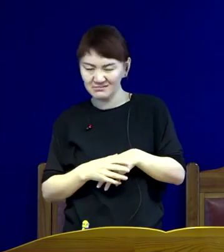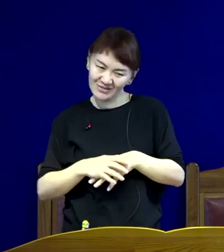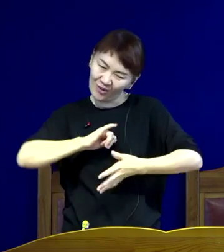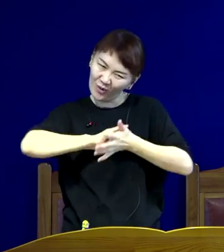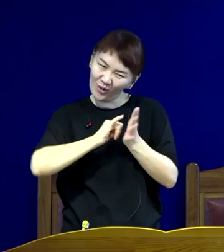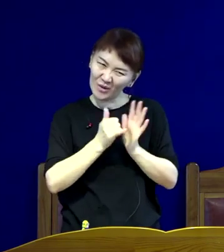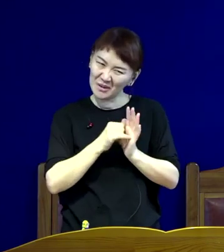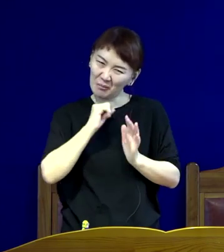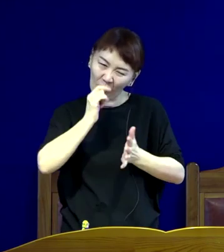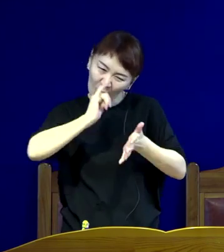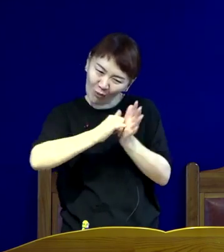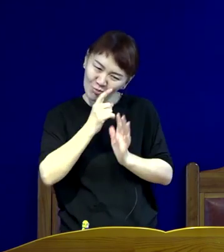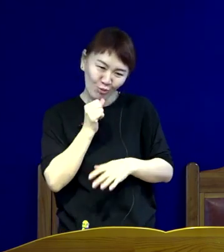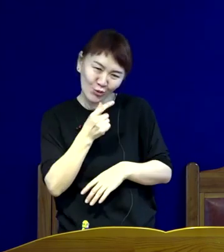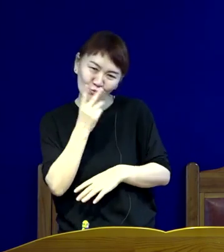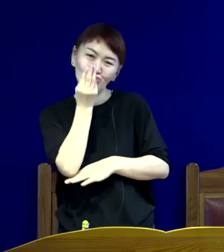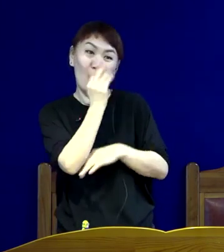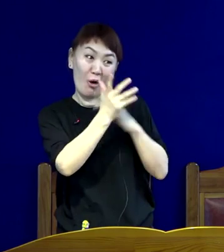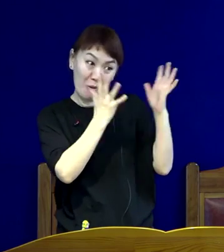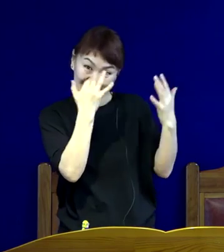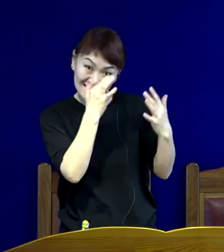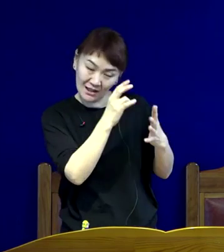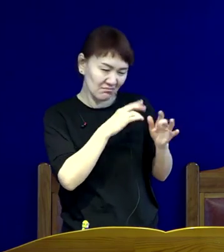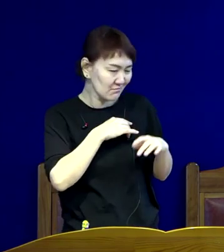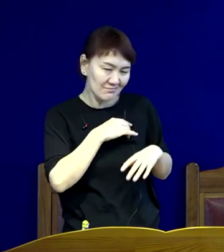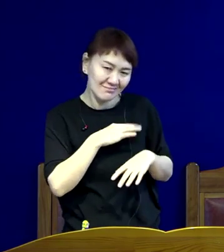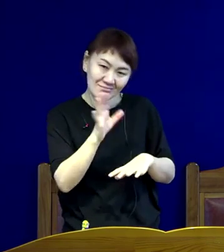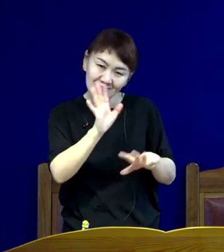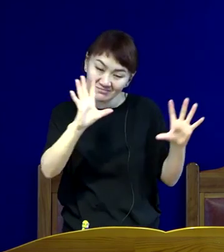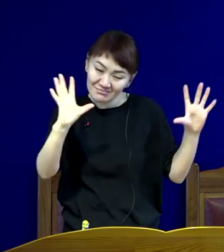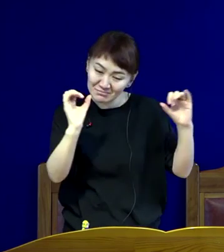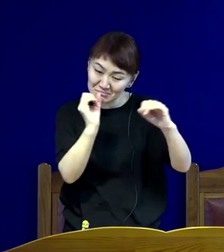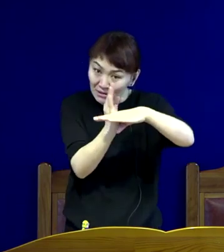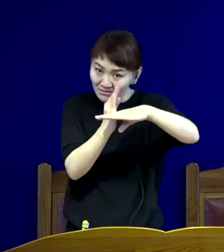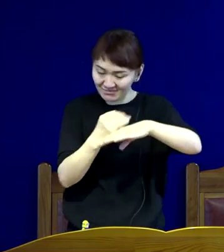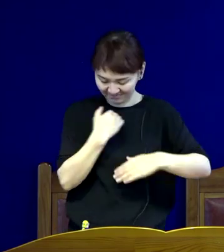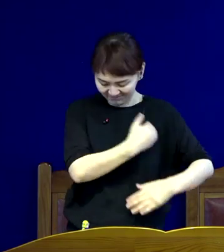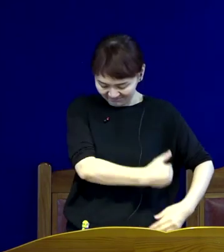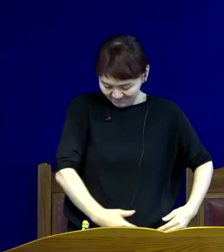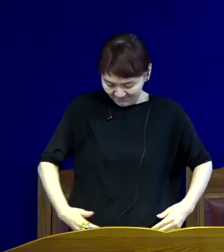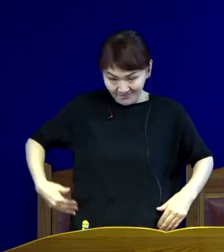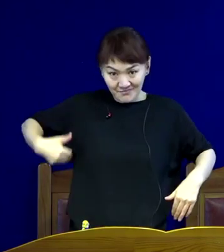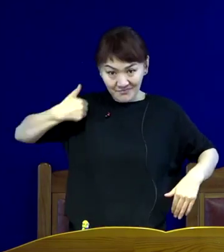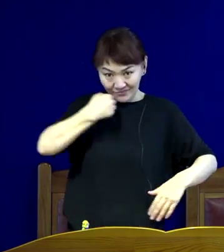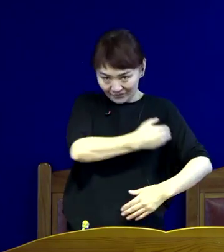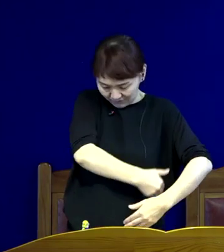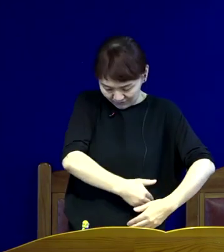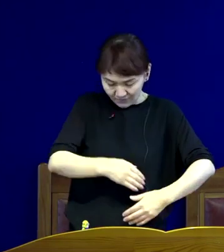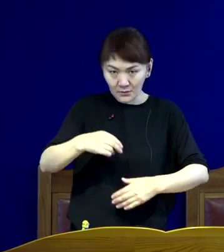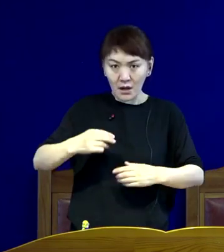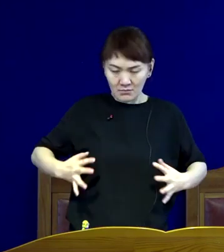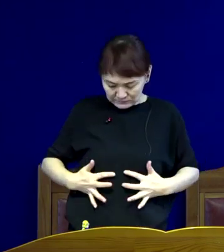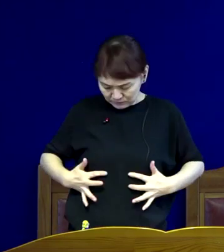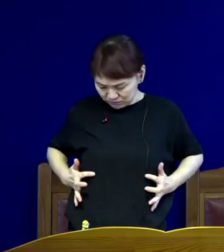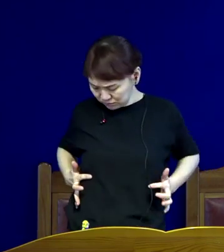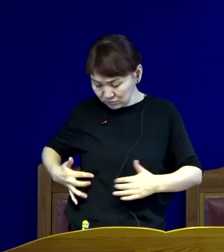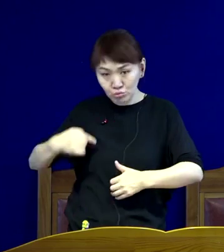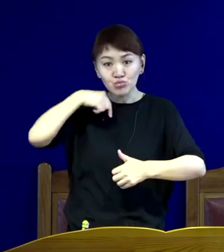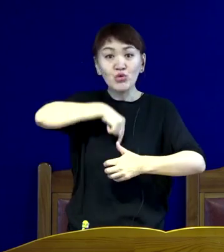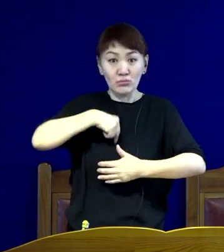хамгаалж бас энэ тээжин хэсэг байдаг учраас цээжин хэсэг гэдэг нь хайрыг илэрхийлж байгаа.